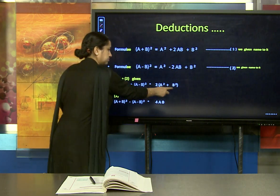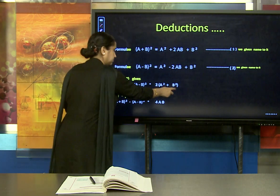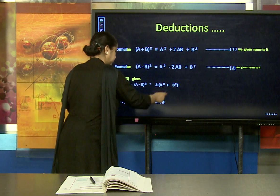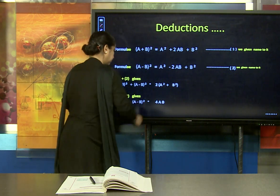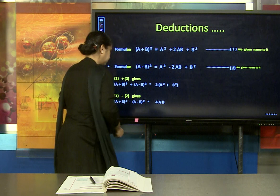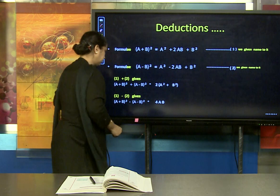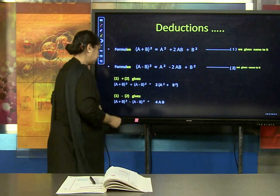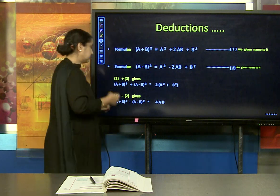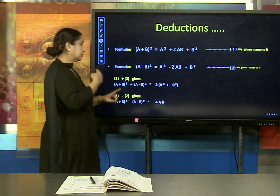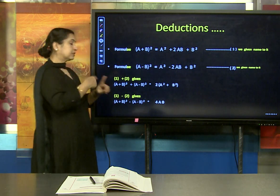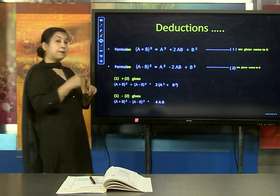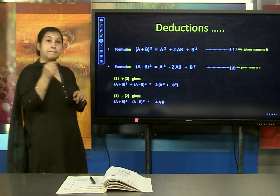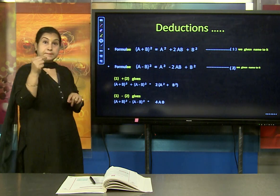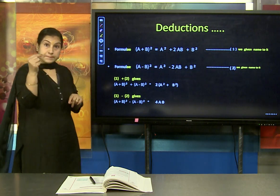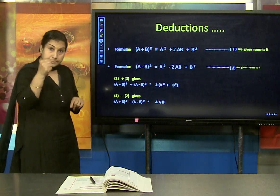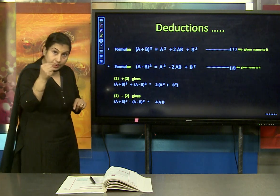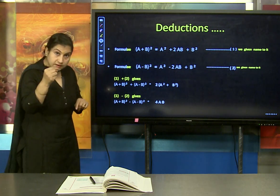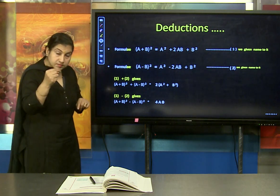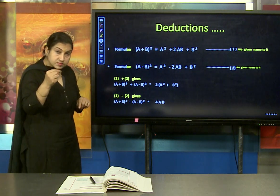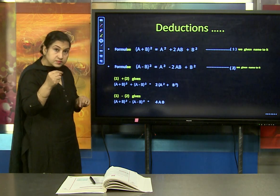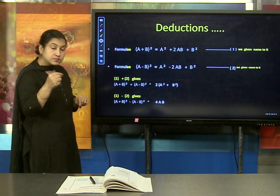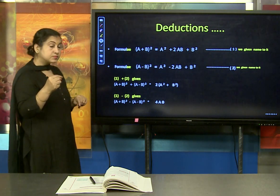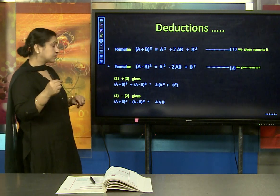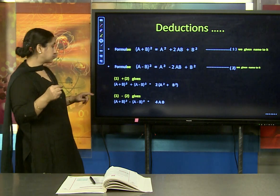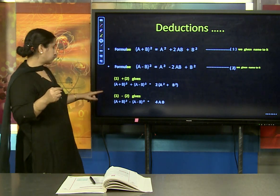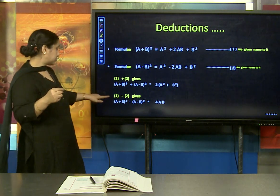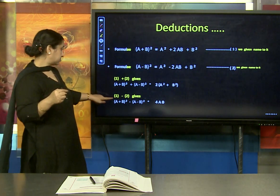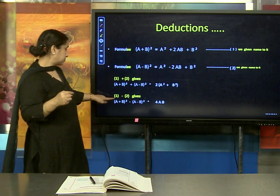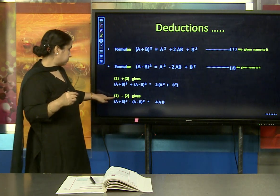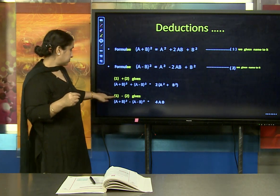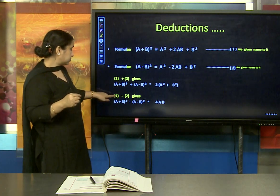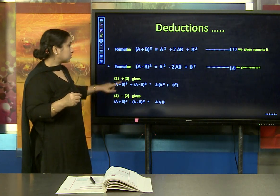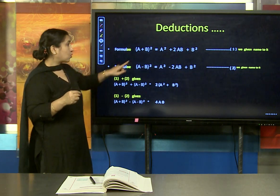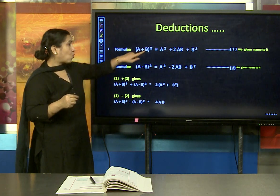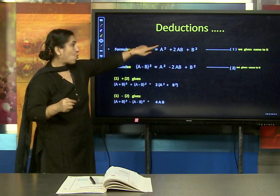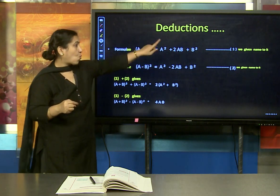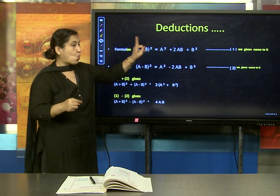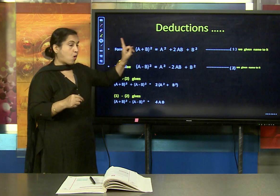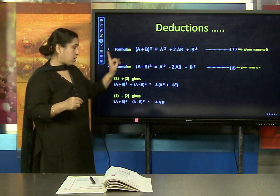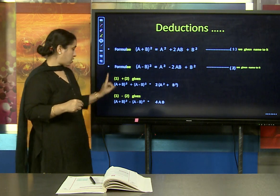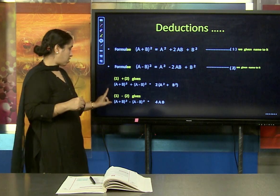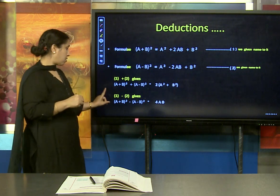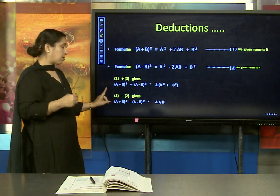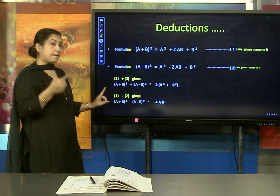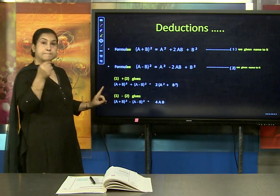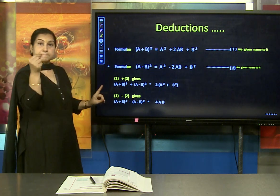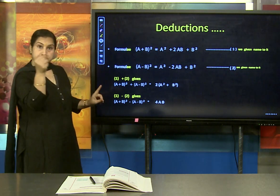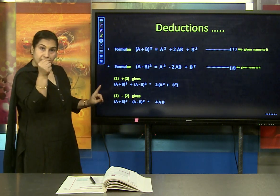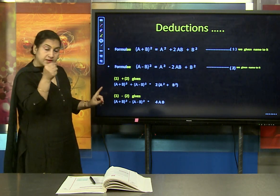और उसी पहले और दूसरे फार्मूले को घटा करके मतलब माइनस करके जो मिला वो हो